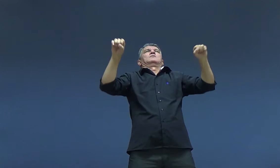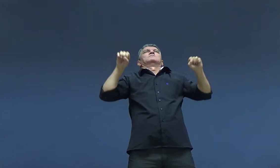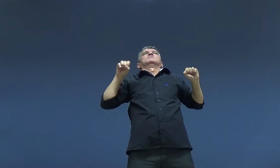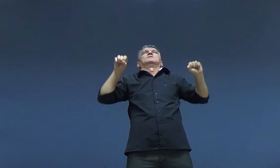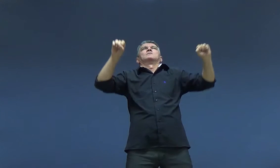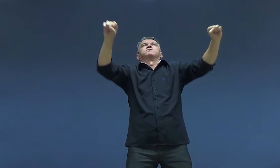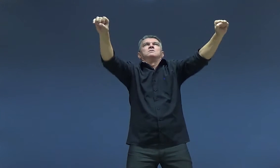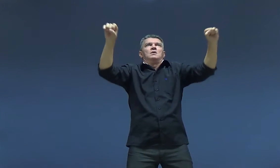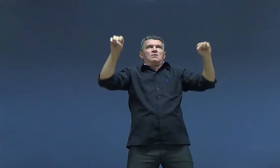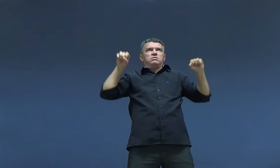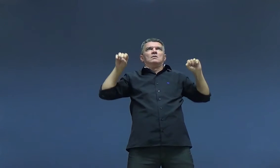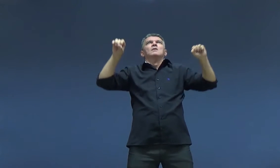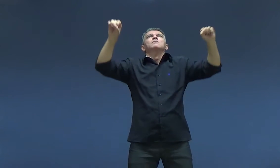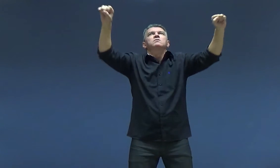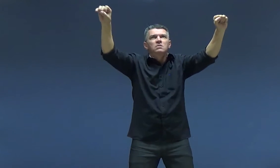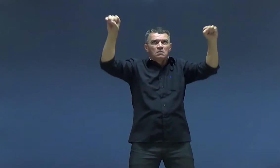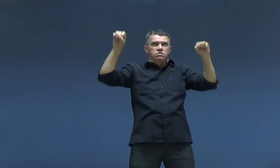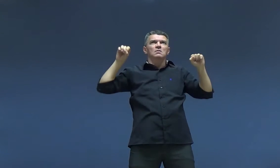Deitado, né? Fazer deitado também.